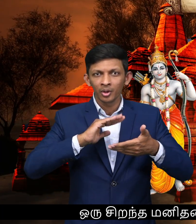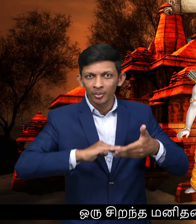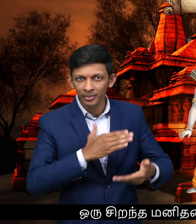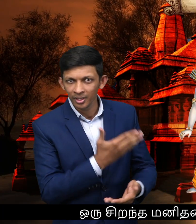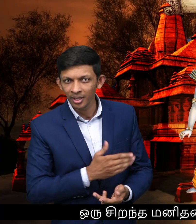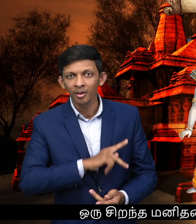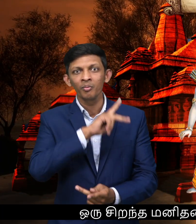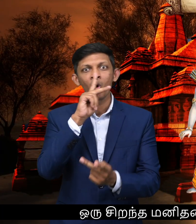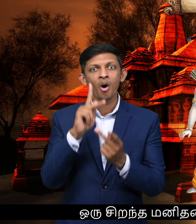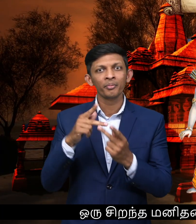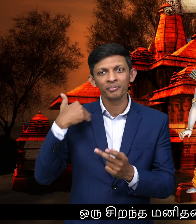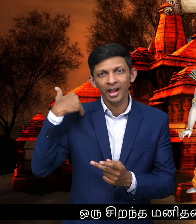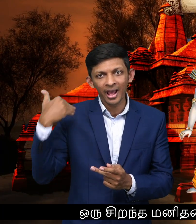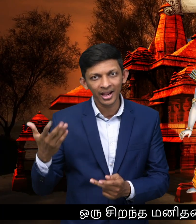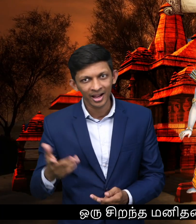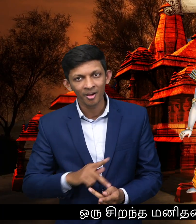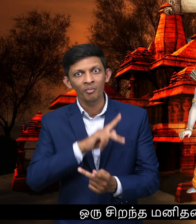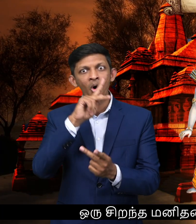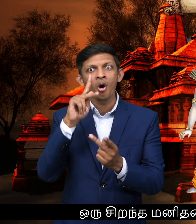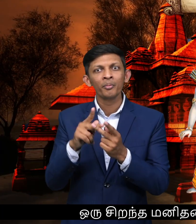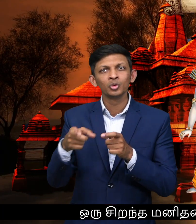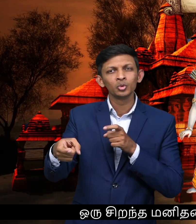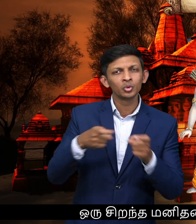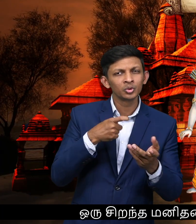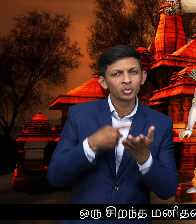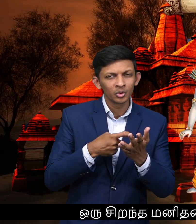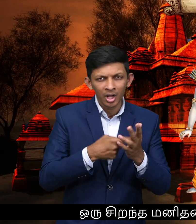ஒரு சிறந்த மனிதனை சித்தரிக்க முயற்சிக்கிறது.